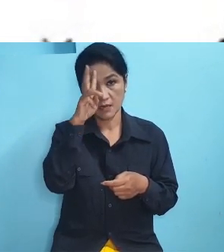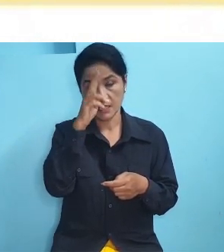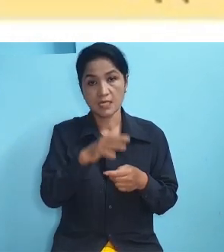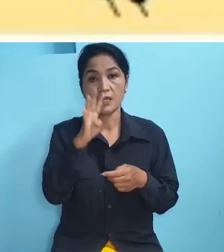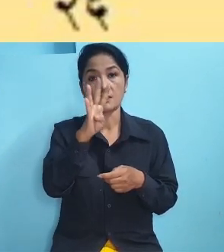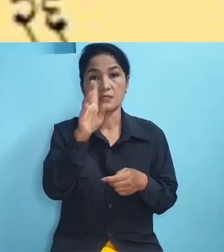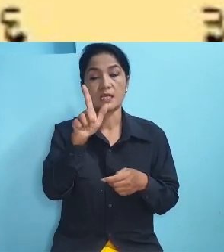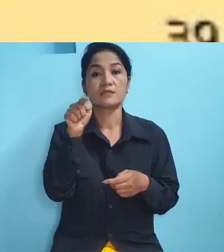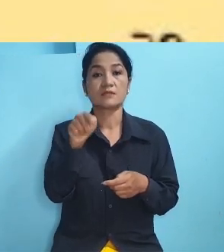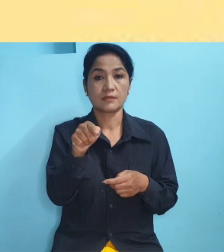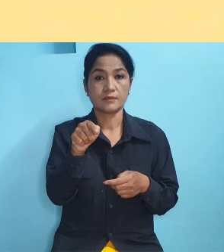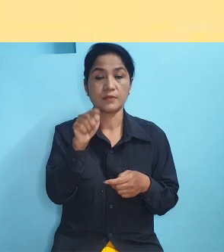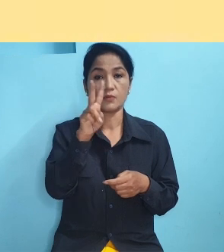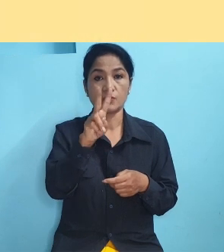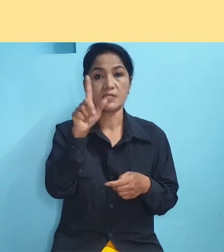अर्थात्